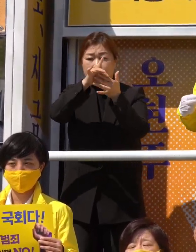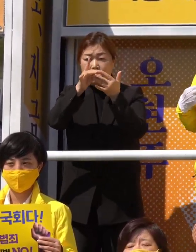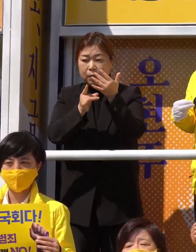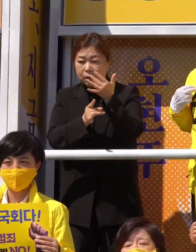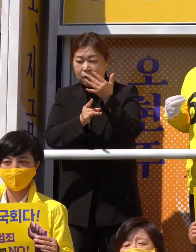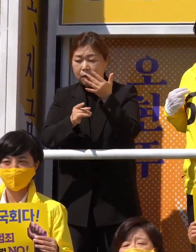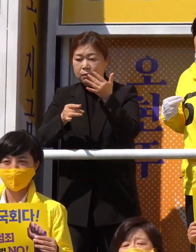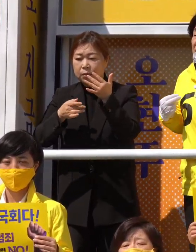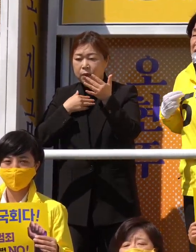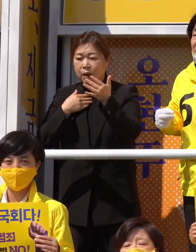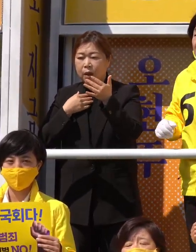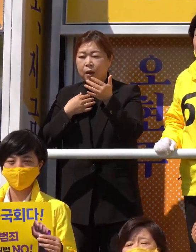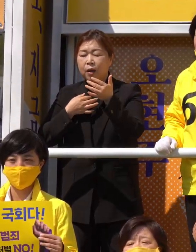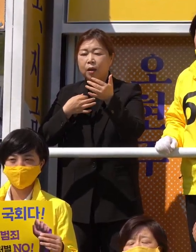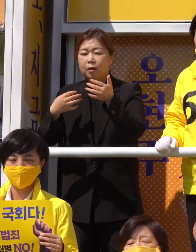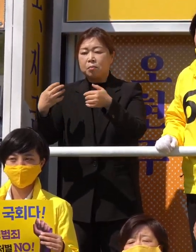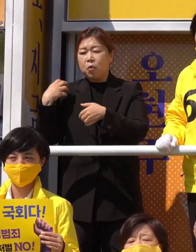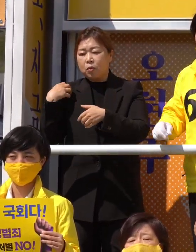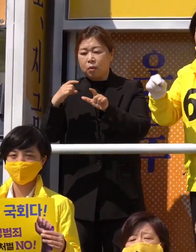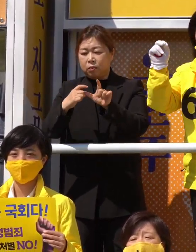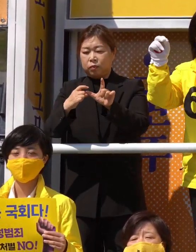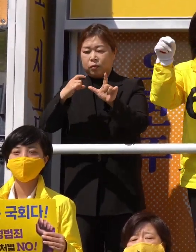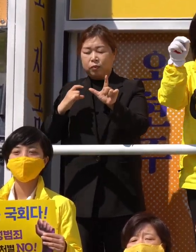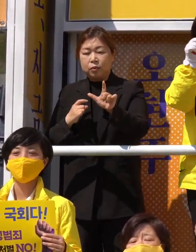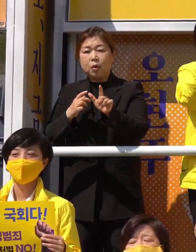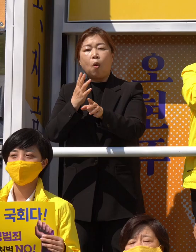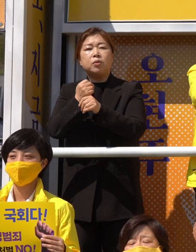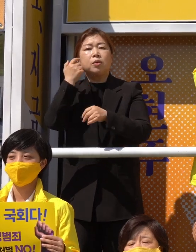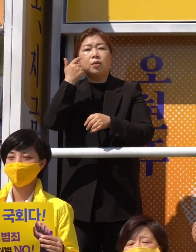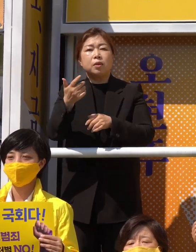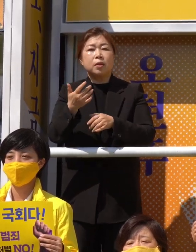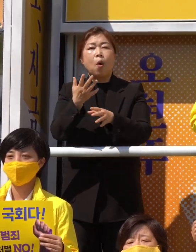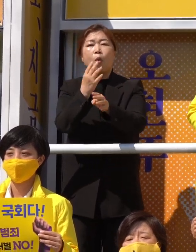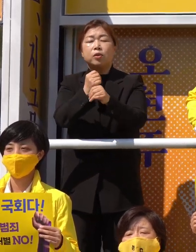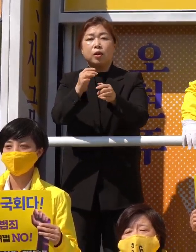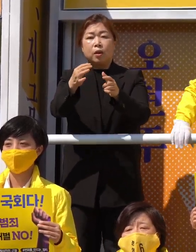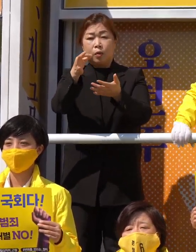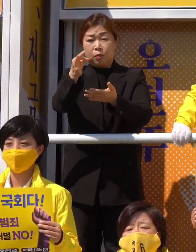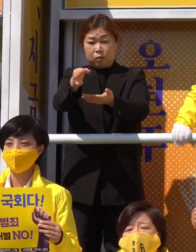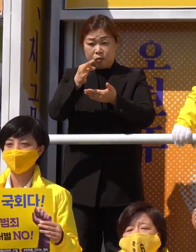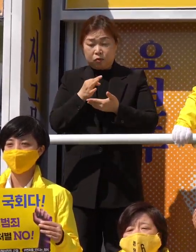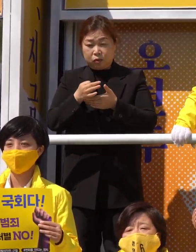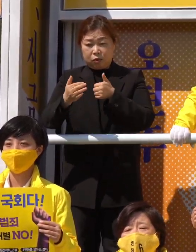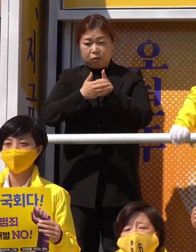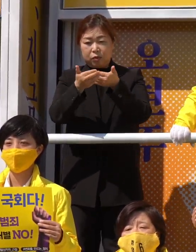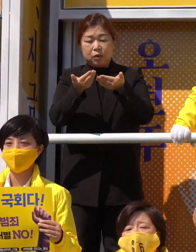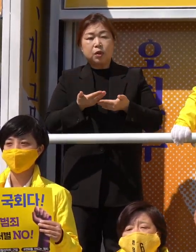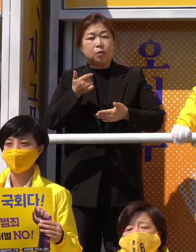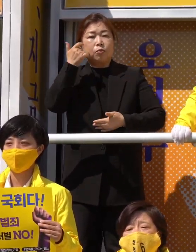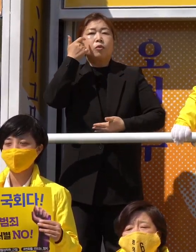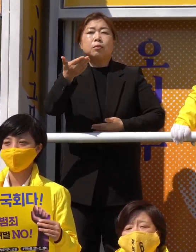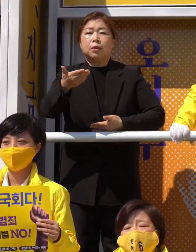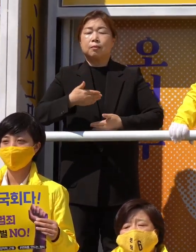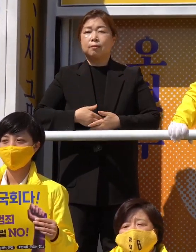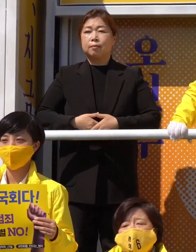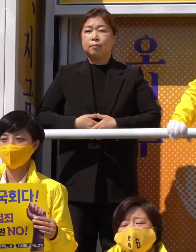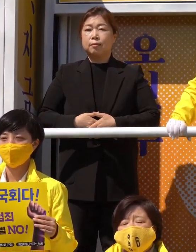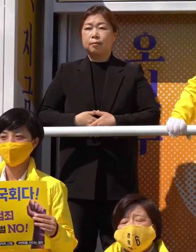내 몫은 어디에 있는지, 도대체 언제 준다는 것인지 국민들은 묻고 있습니다.